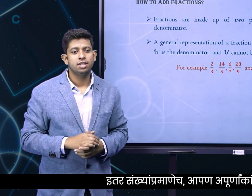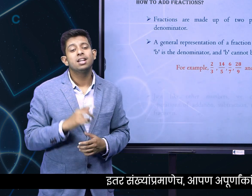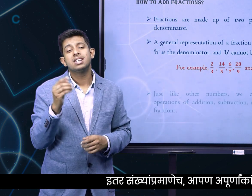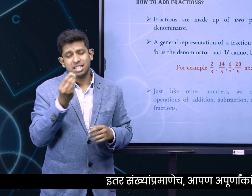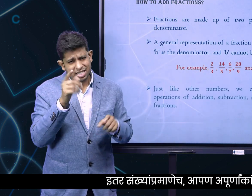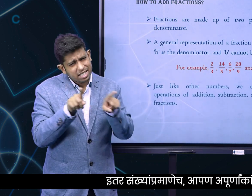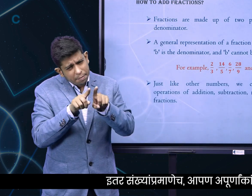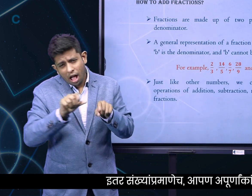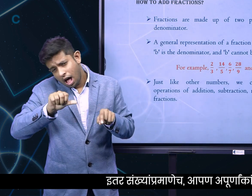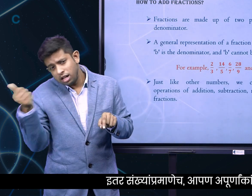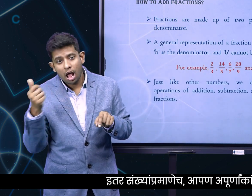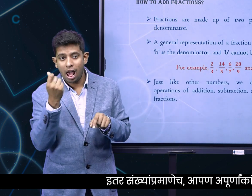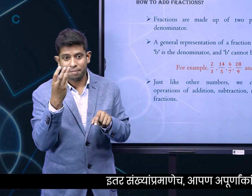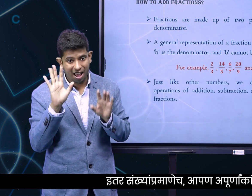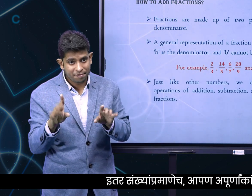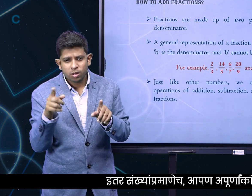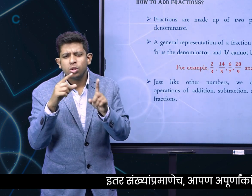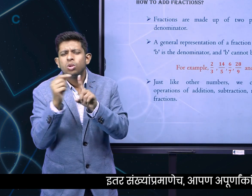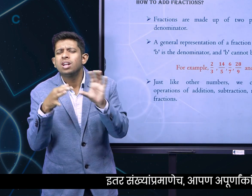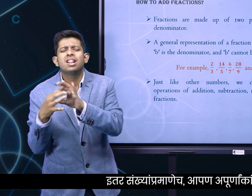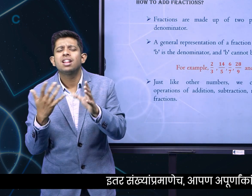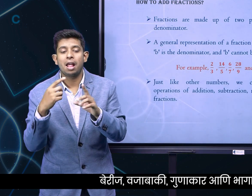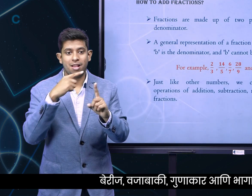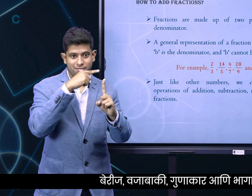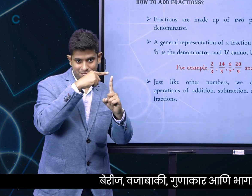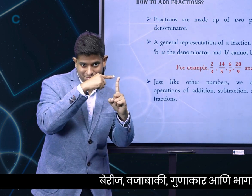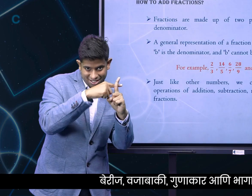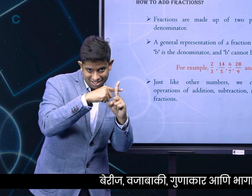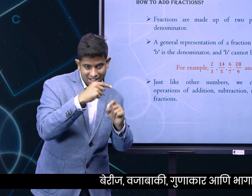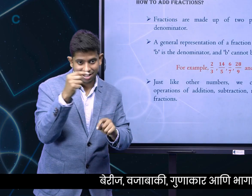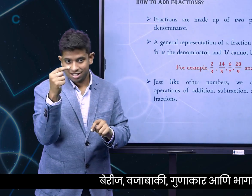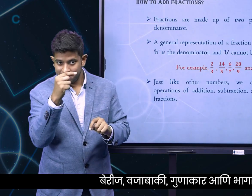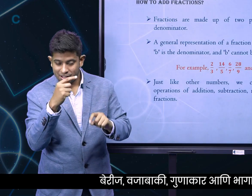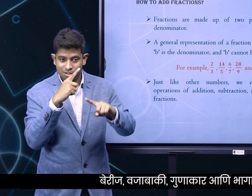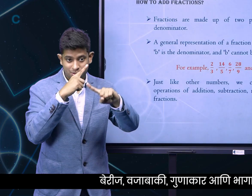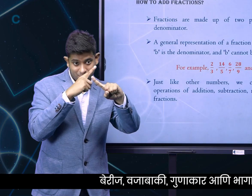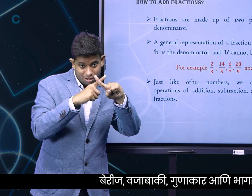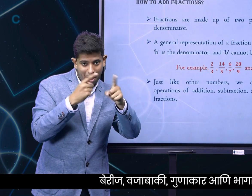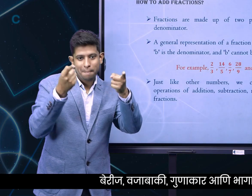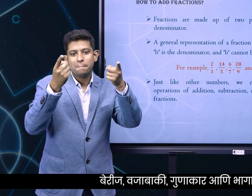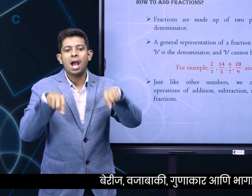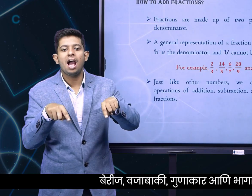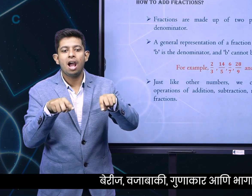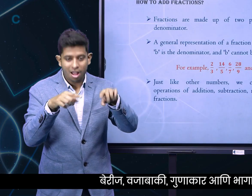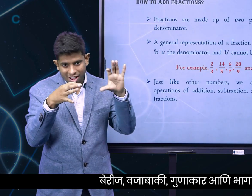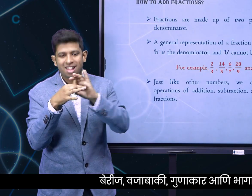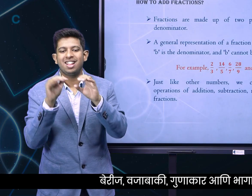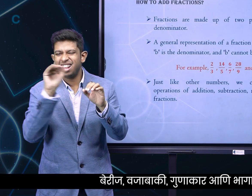इतर संख्यांप्रमाणेच आपण अपूर्णांकावर बेरीज, वजाबाकी, गुणाकार आणि भागाकार